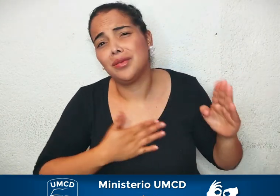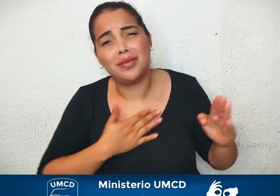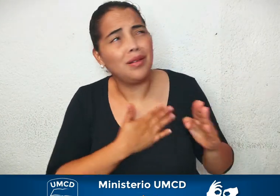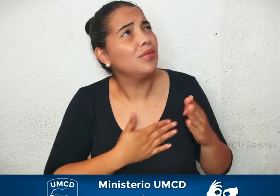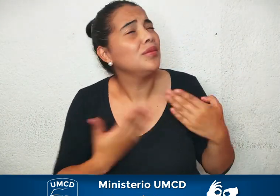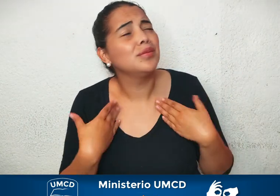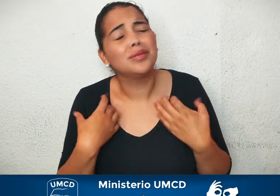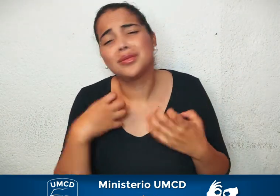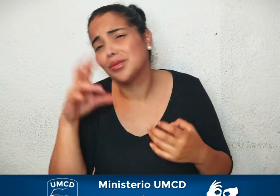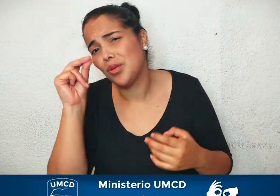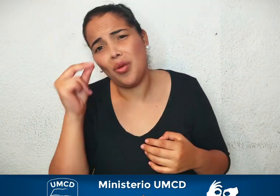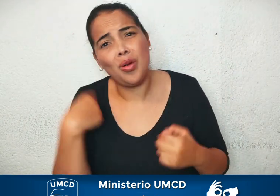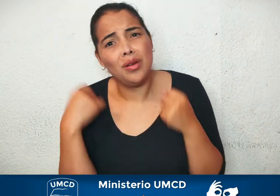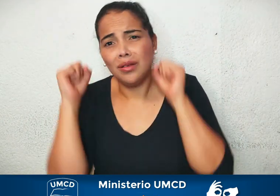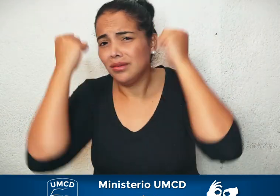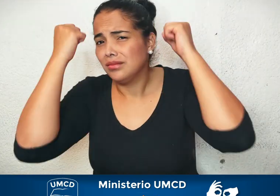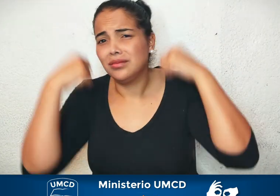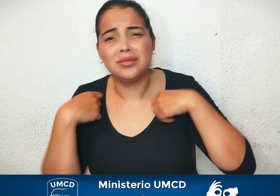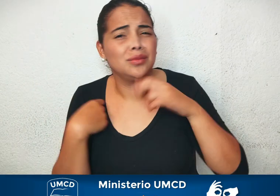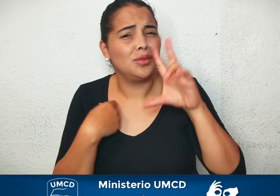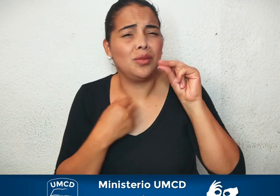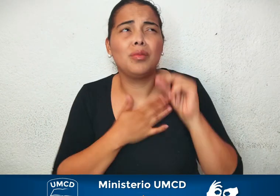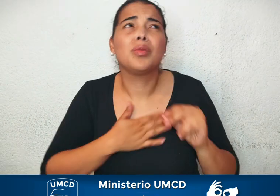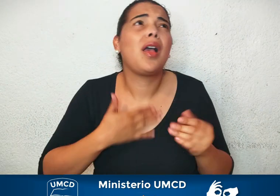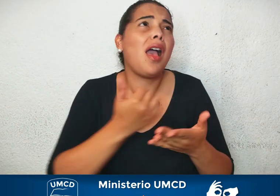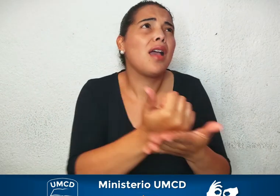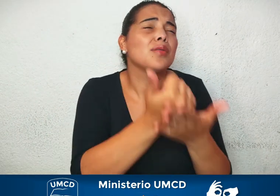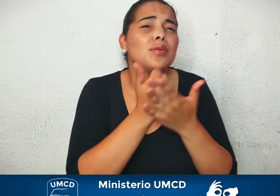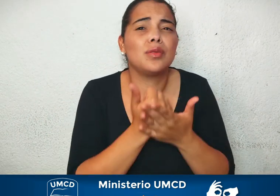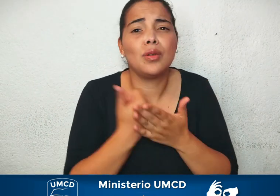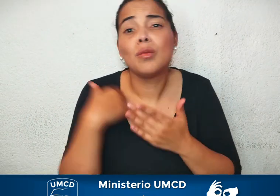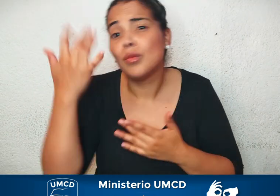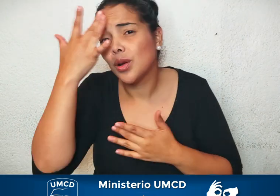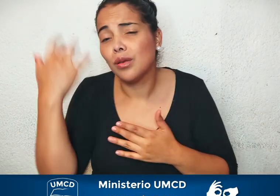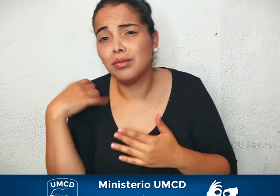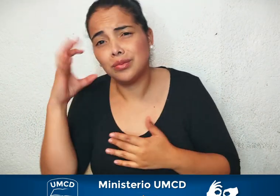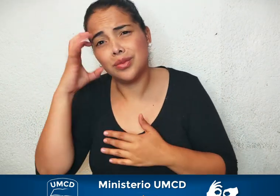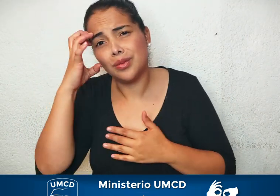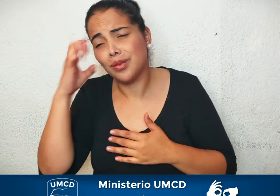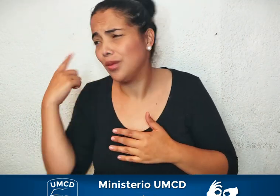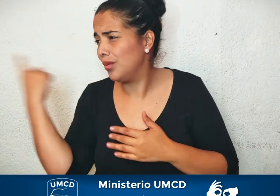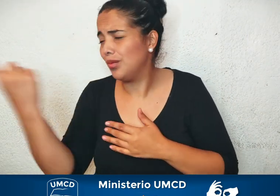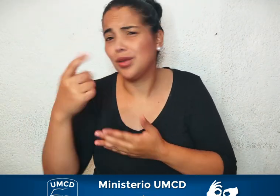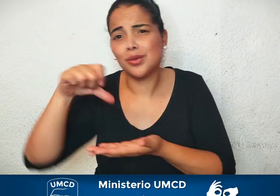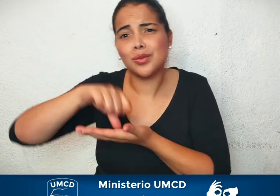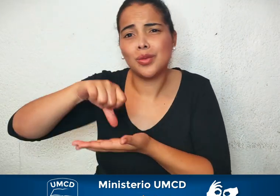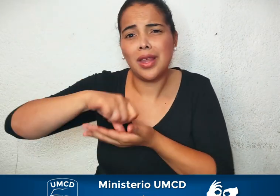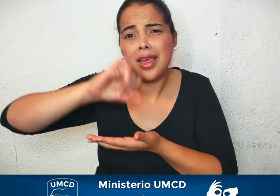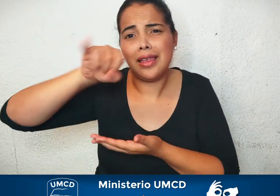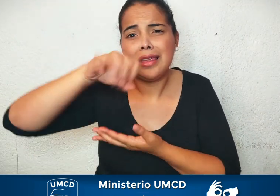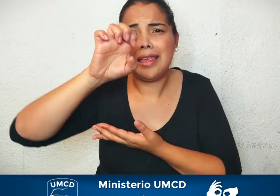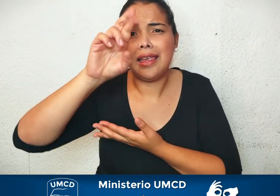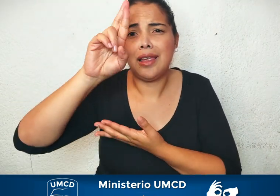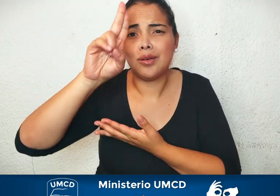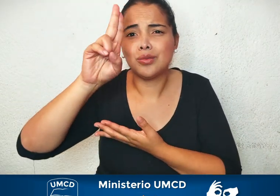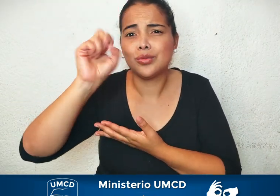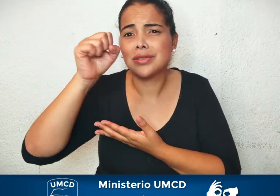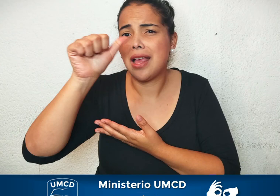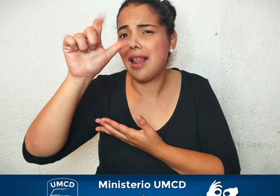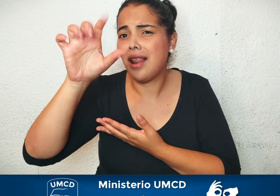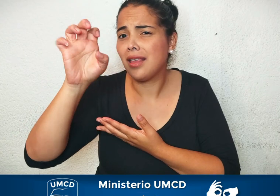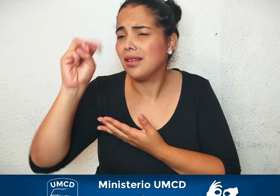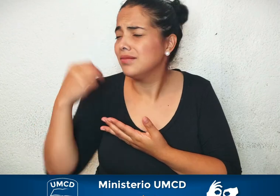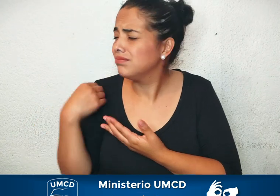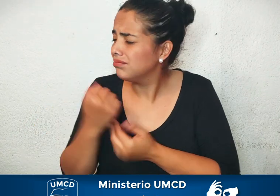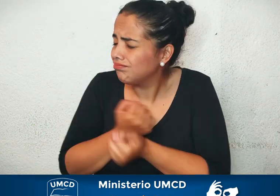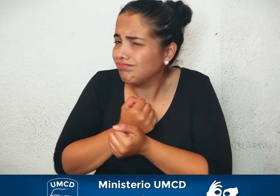de este hombre, delante del rey, decía él, porque yo le servía al rey como copero. En